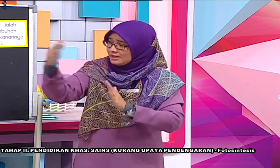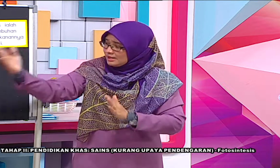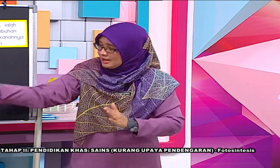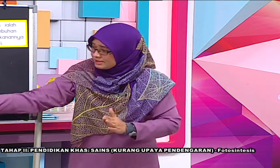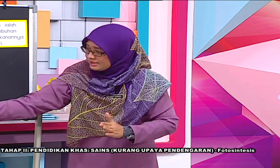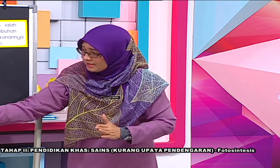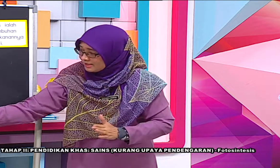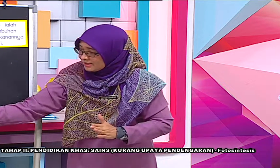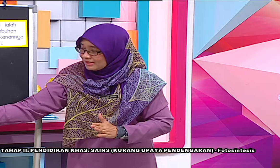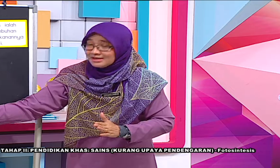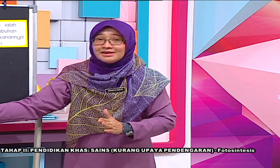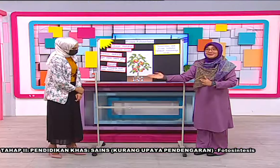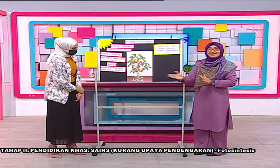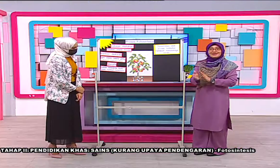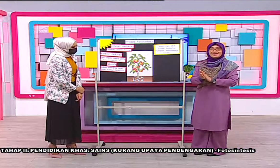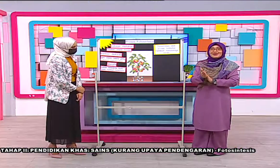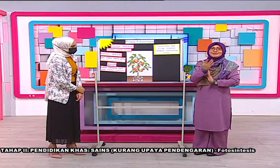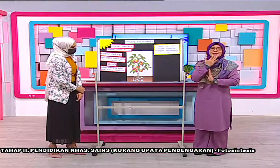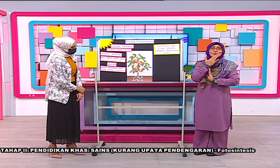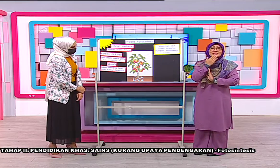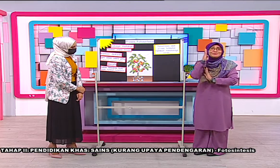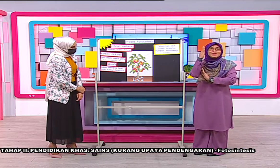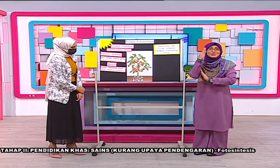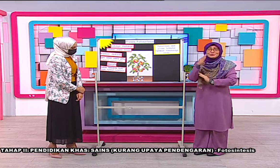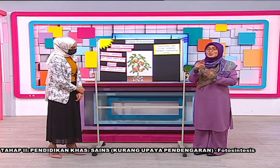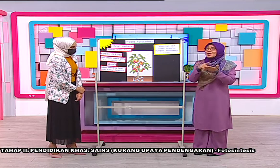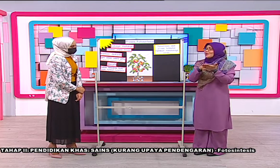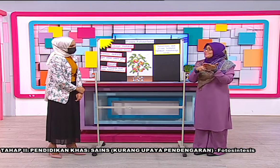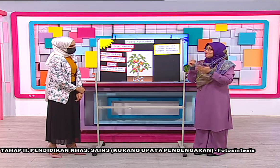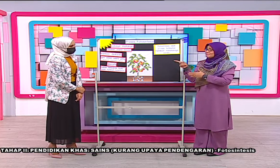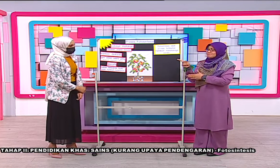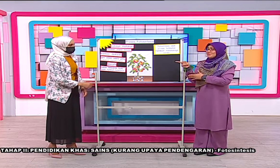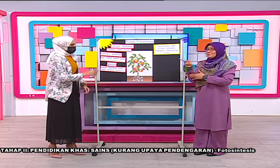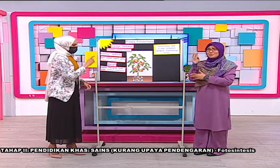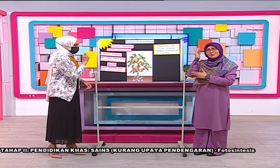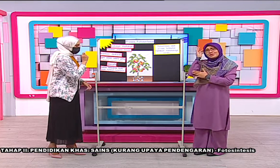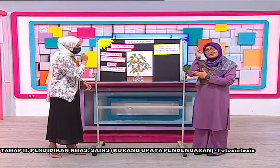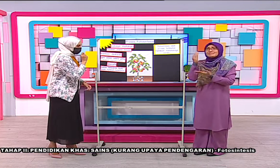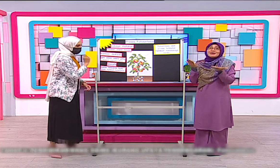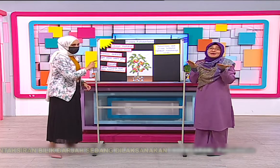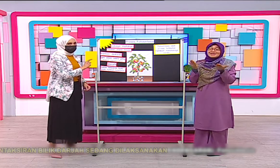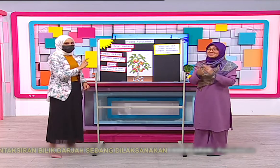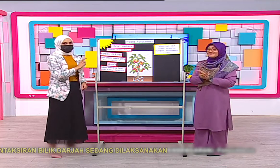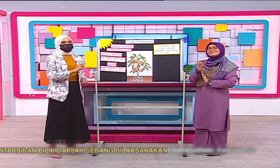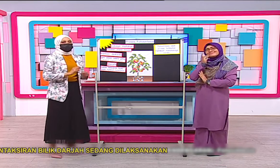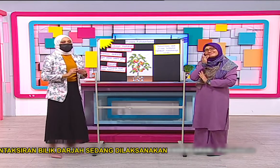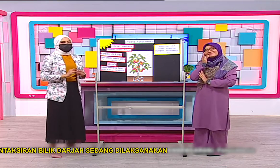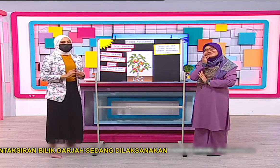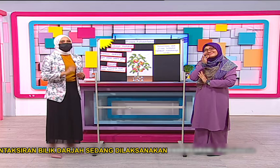aja nih hah ada yang warna biru tuh aku apabila fikir warga Garut sudah semestinya